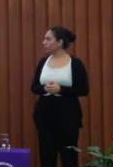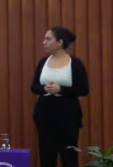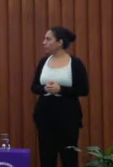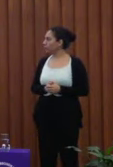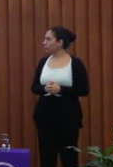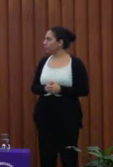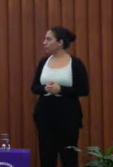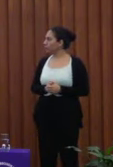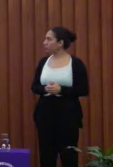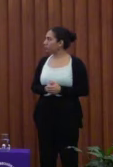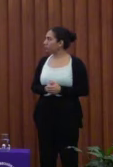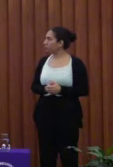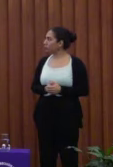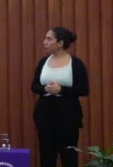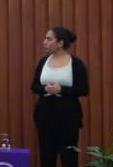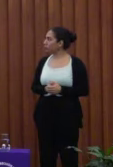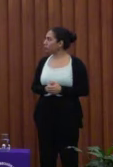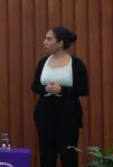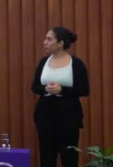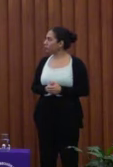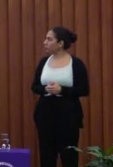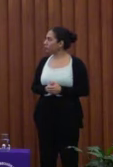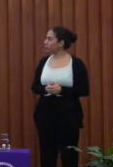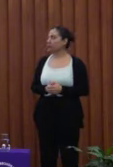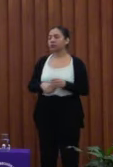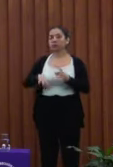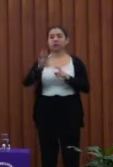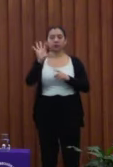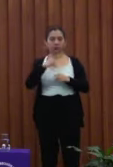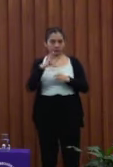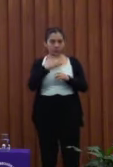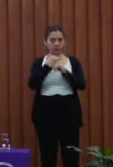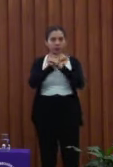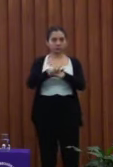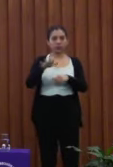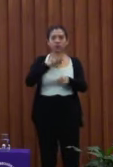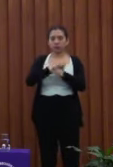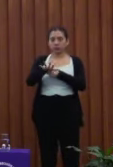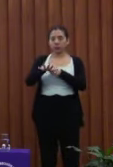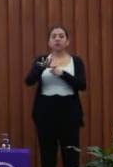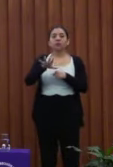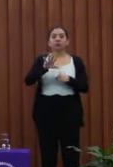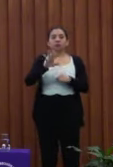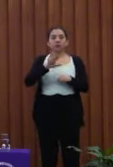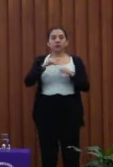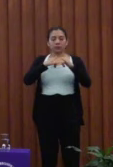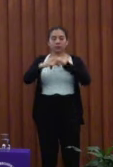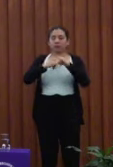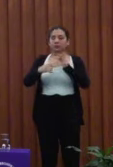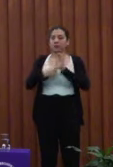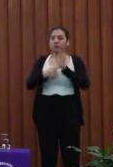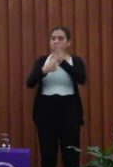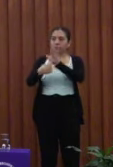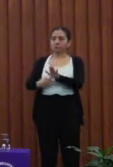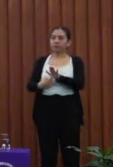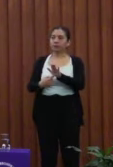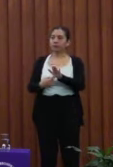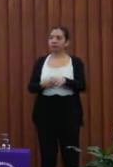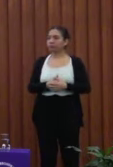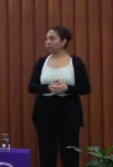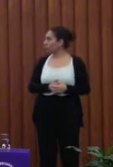Ahí está. Y la plataforma filtra la información para que en el mapa nos muestre los casos que están relacionados con el